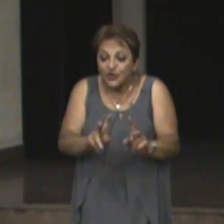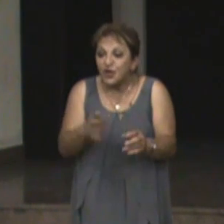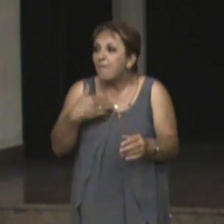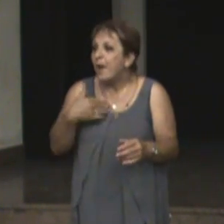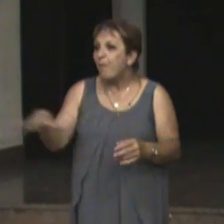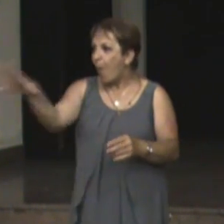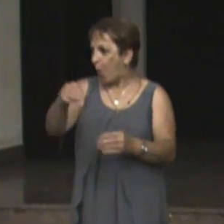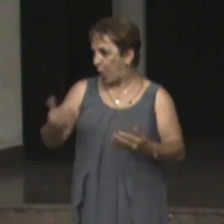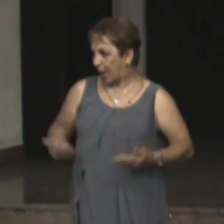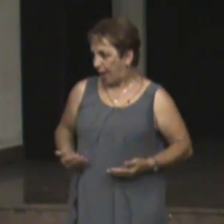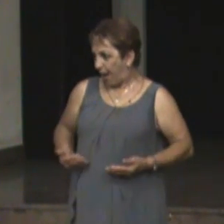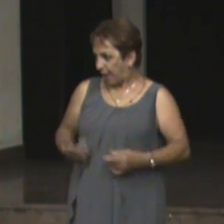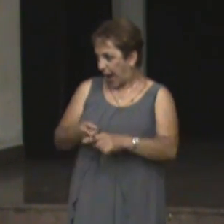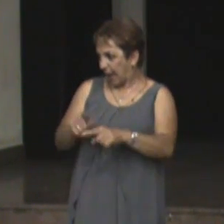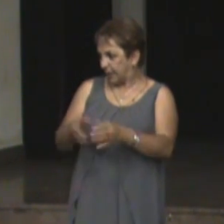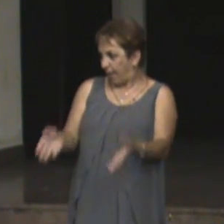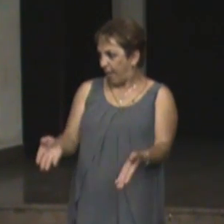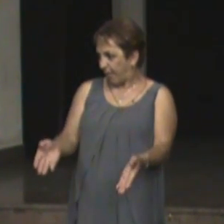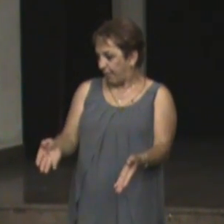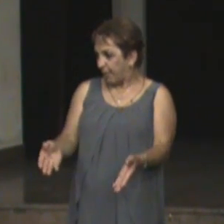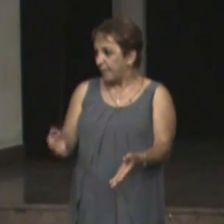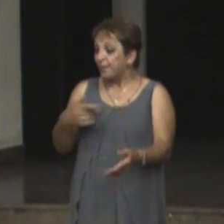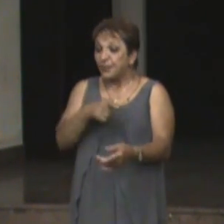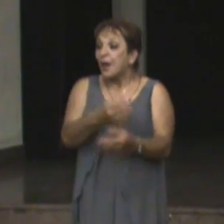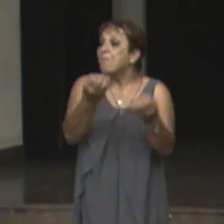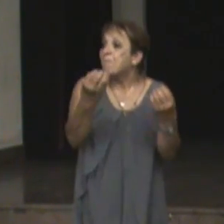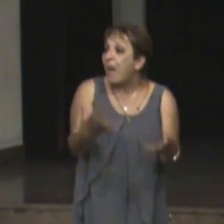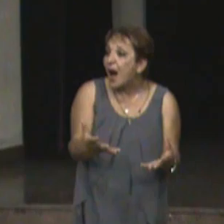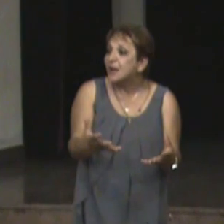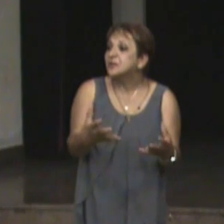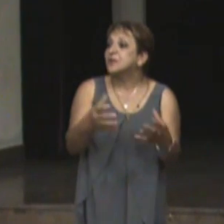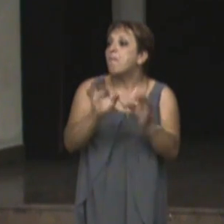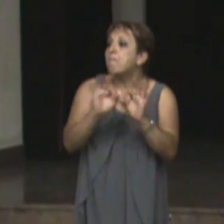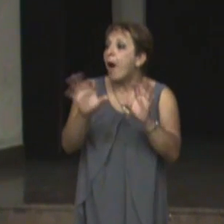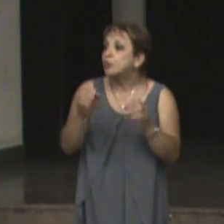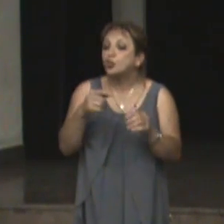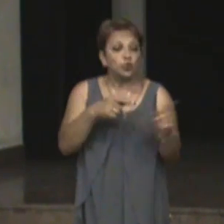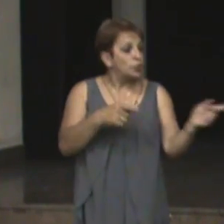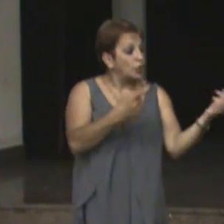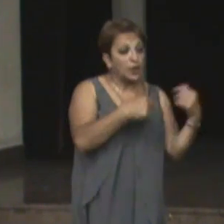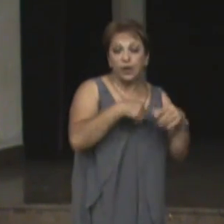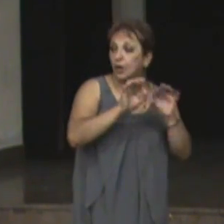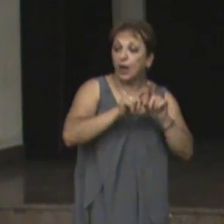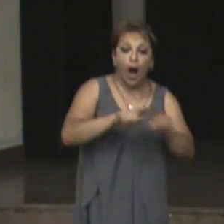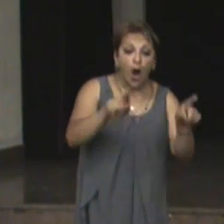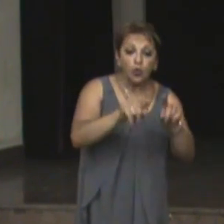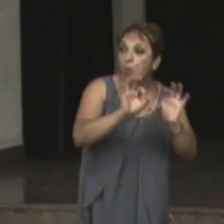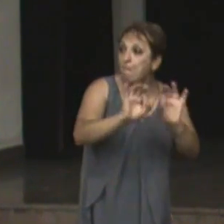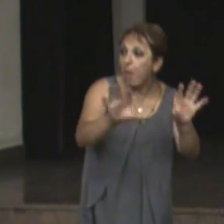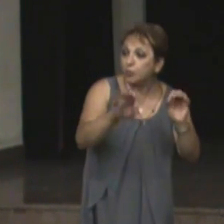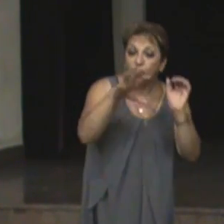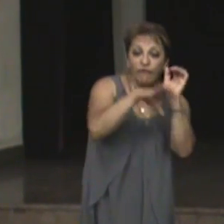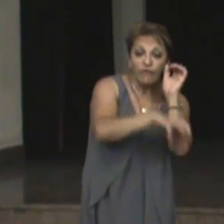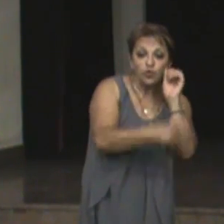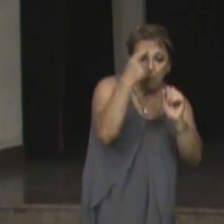Եվ ամեն անգամ, երբ ես այս պարզ պատմությունը նոր կտակարանի անտեղյակ մարդու ես պատմում եմ, վերջում ես հասկանում